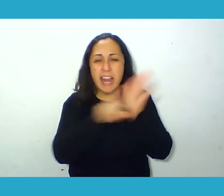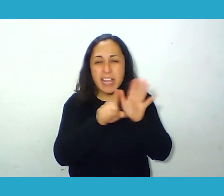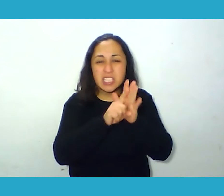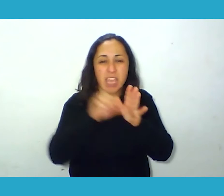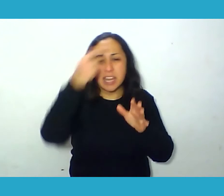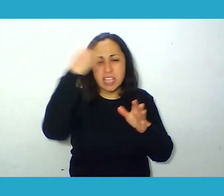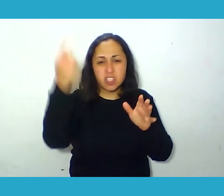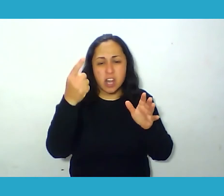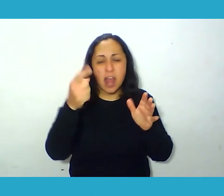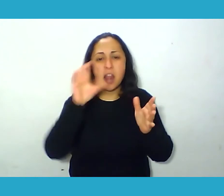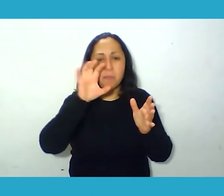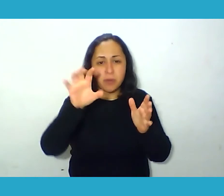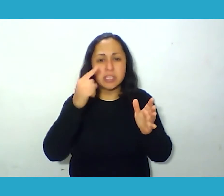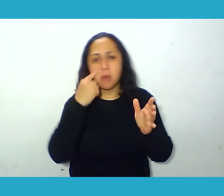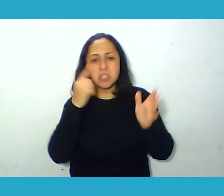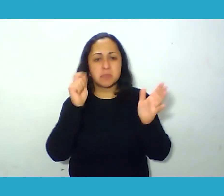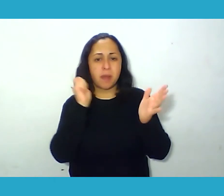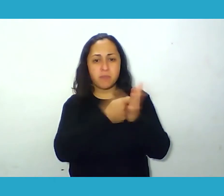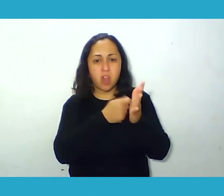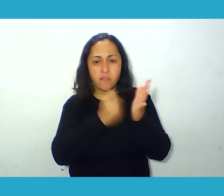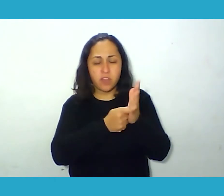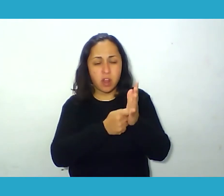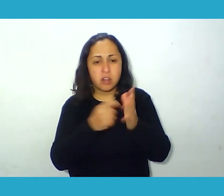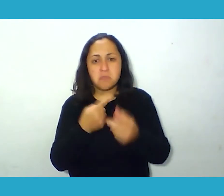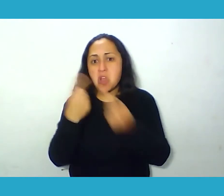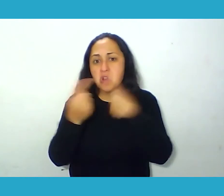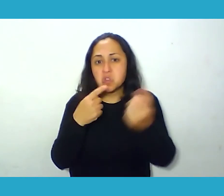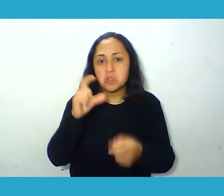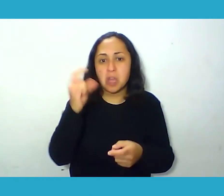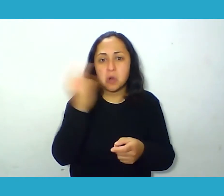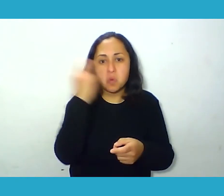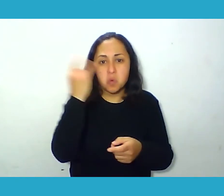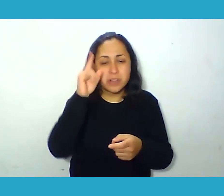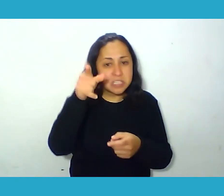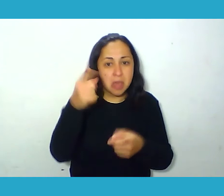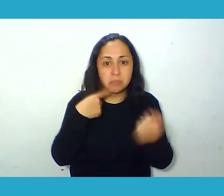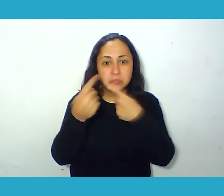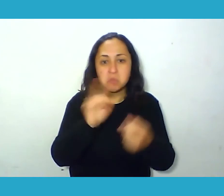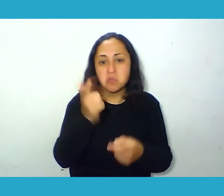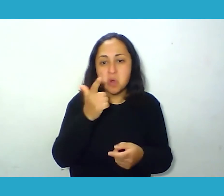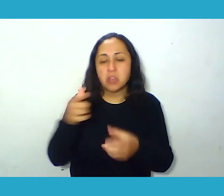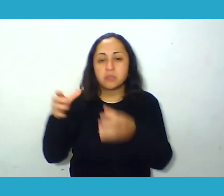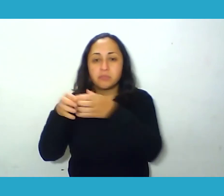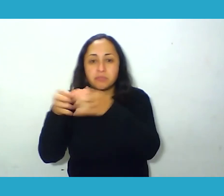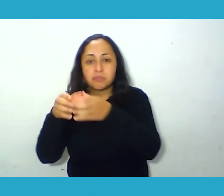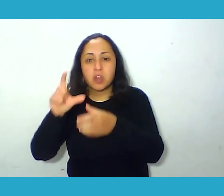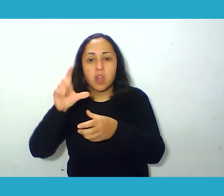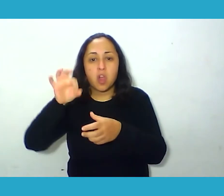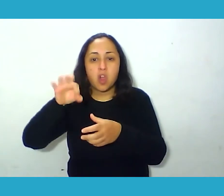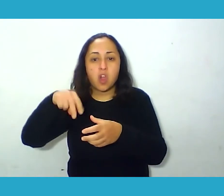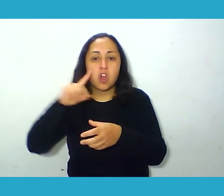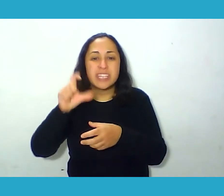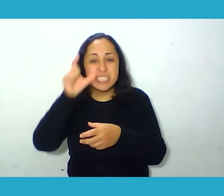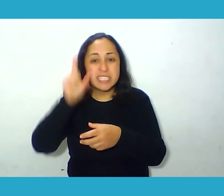municipales, no tener licencia social y por omitirse la participación y consulta a la UNC y al CONICET. Este estudio carece de participación ciudadana, a